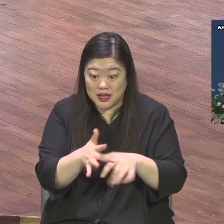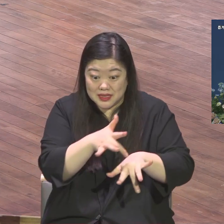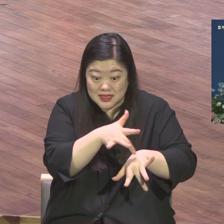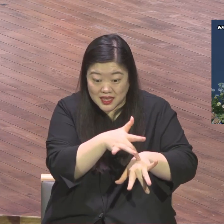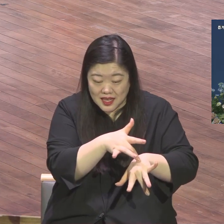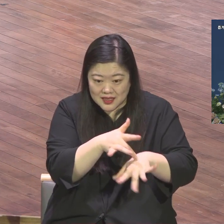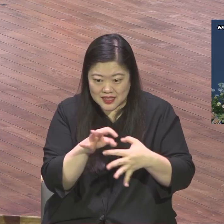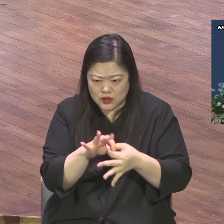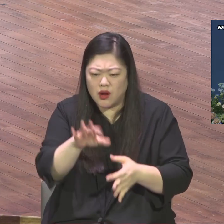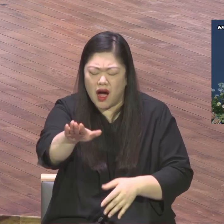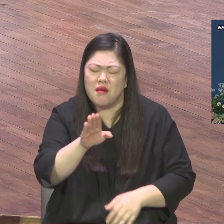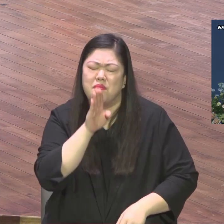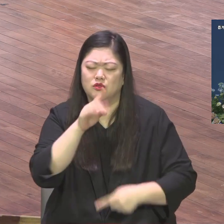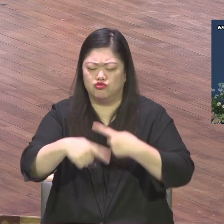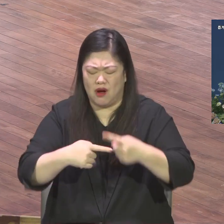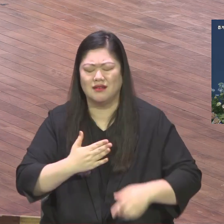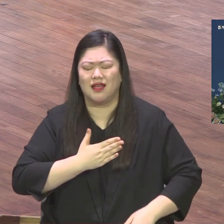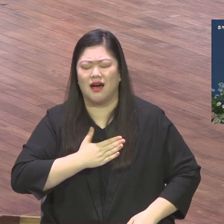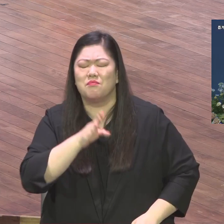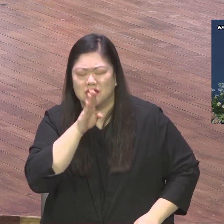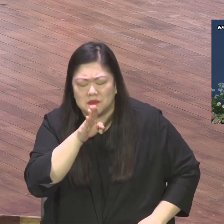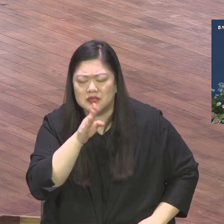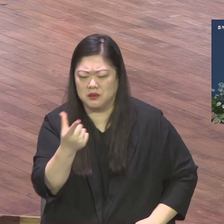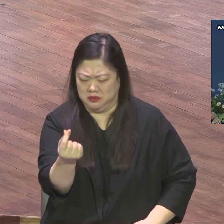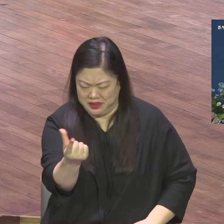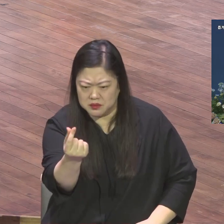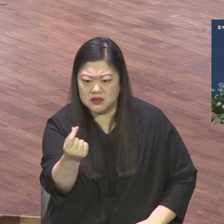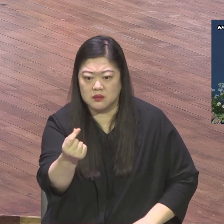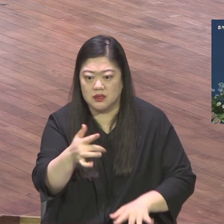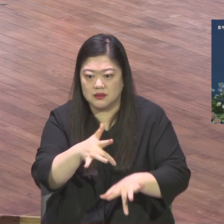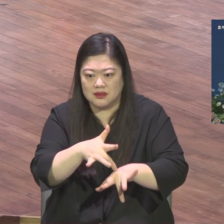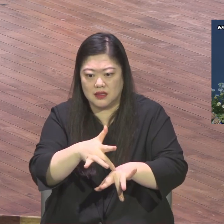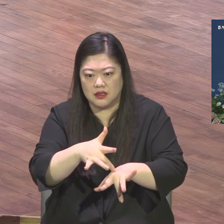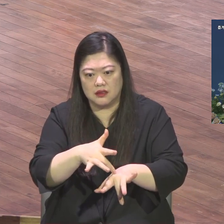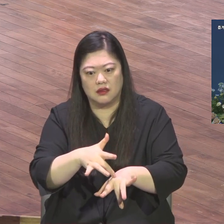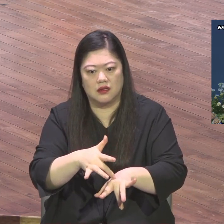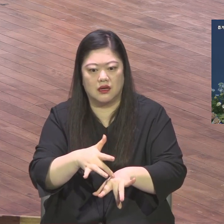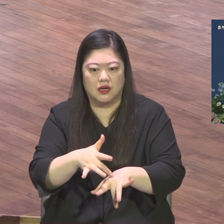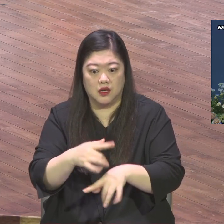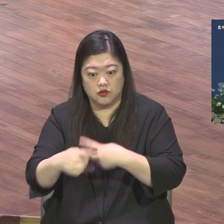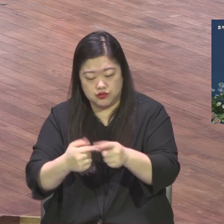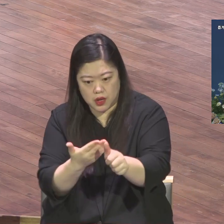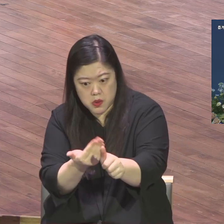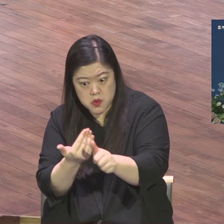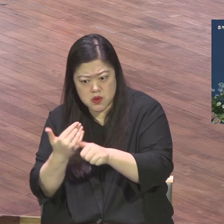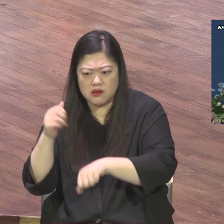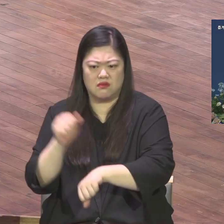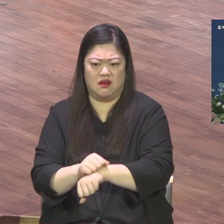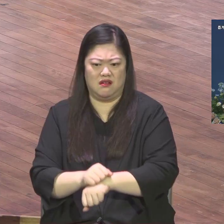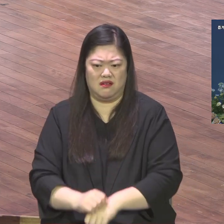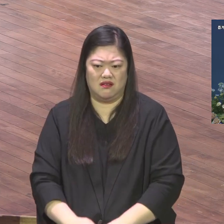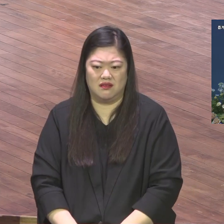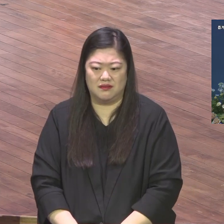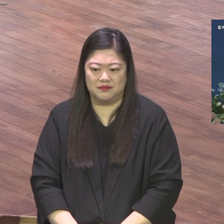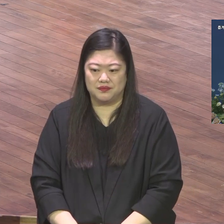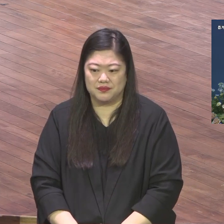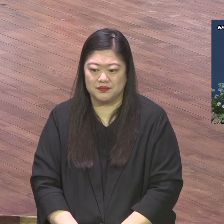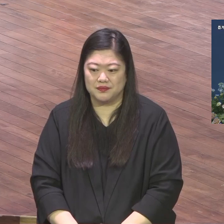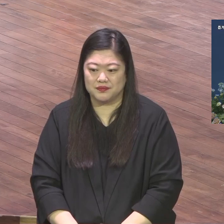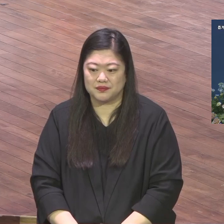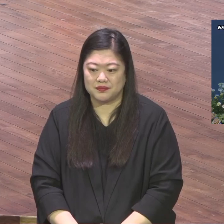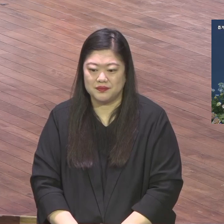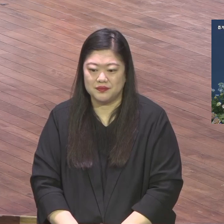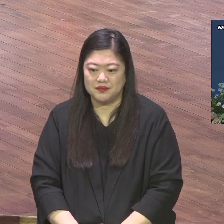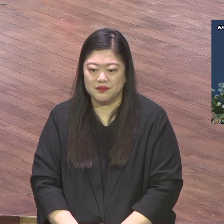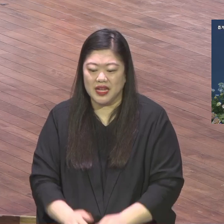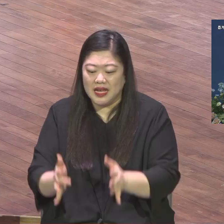있습니다. 사단이 여러분이 뭐 불신자 가정에서 자란 사람도 말할 것도 없고, 나이 들어가지고 예수님 사람도